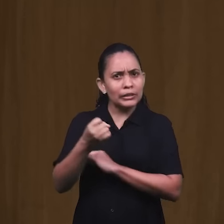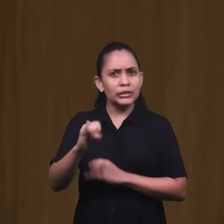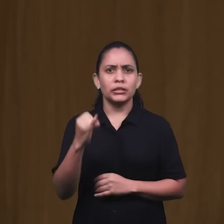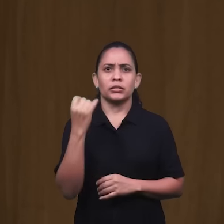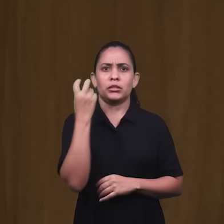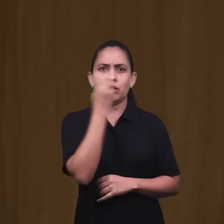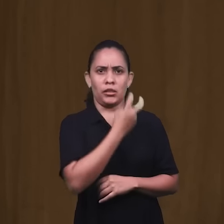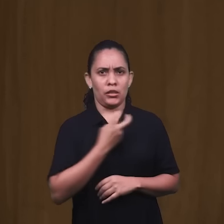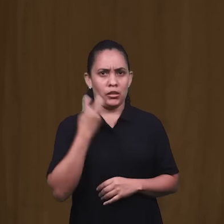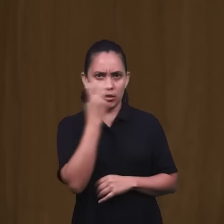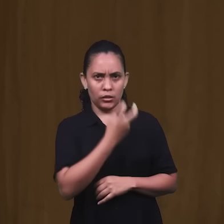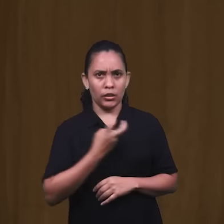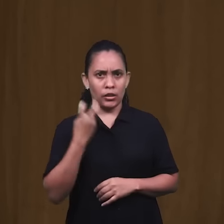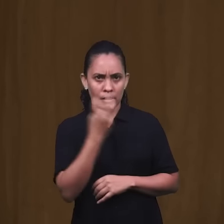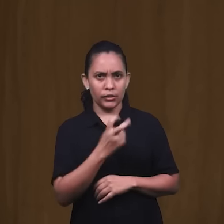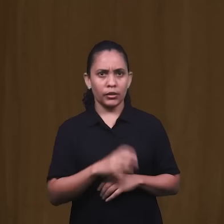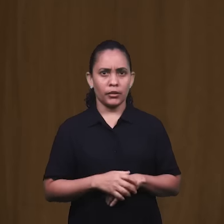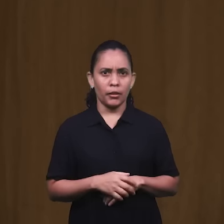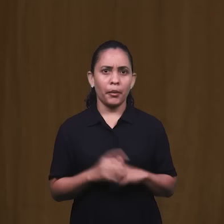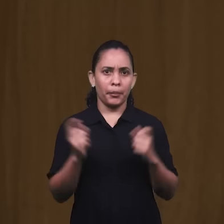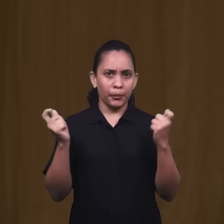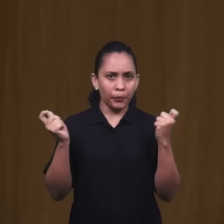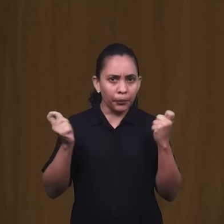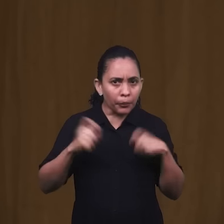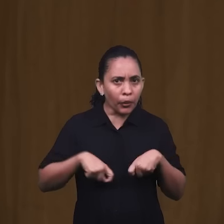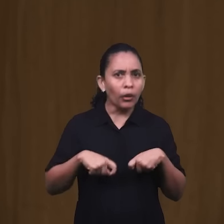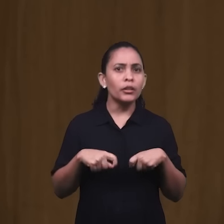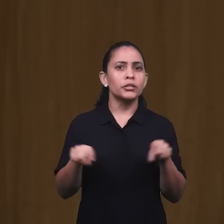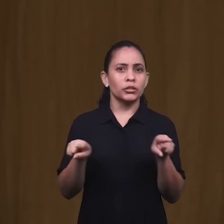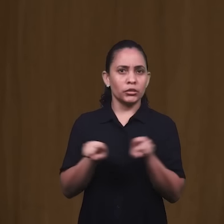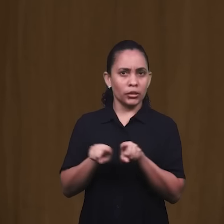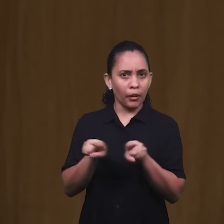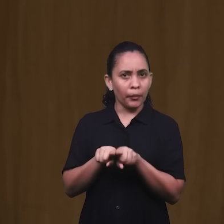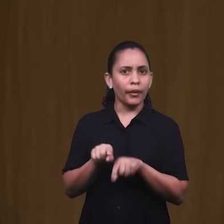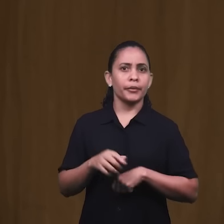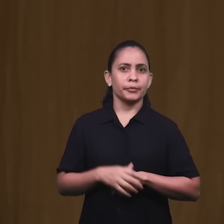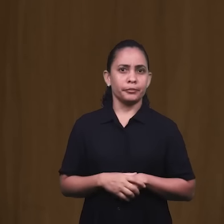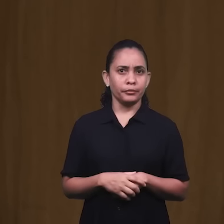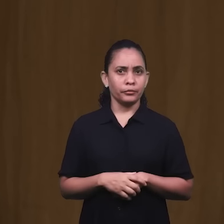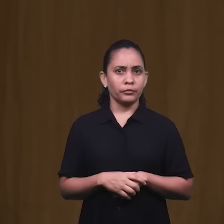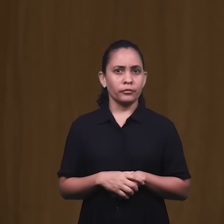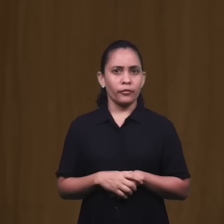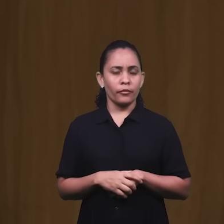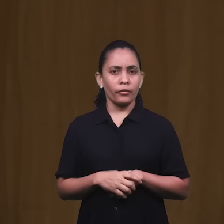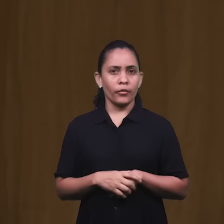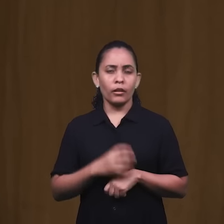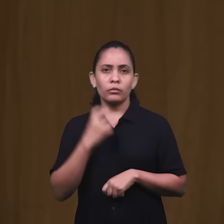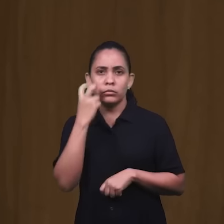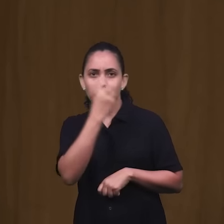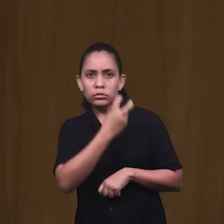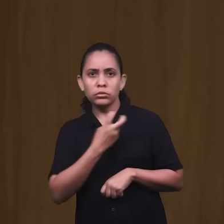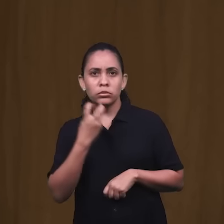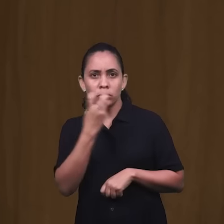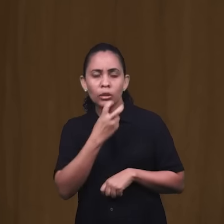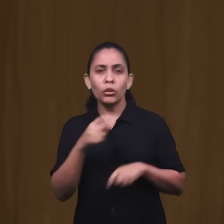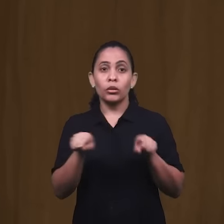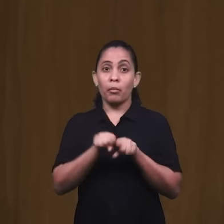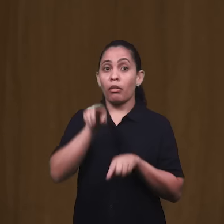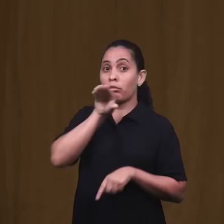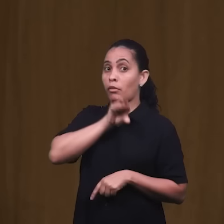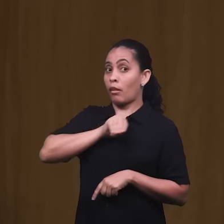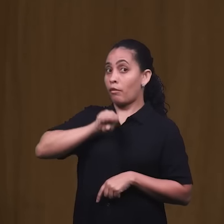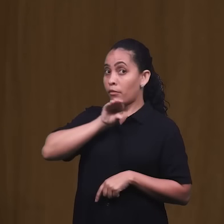surdo sabe uma oralização, porque aí pode fazer um retorno também ali da fala, né? Ampliada, e